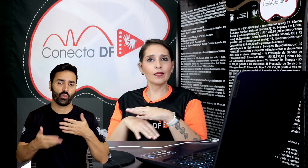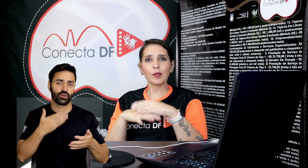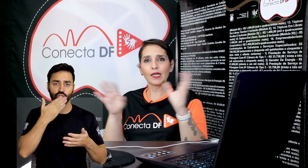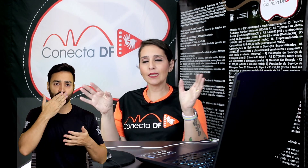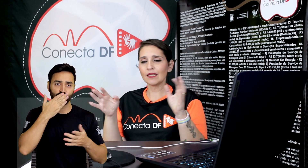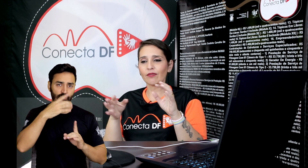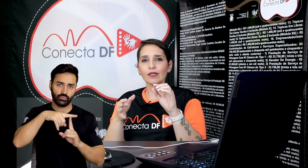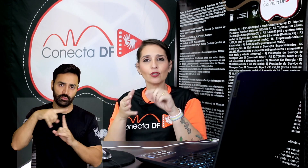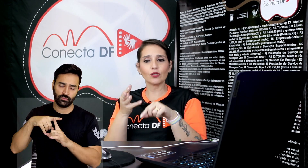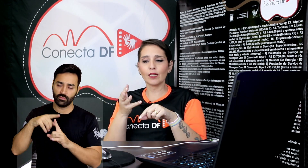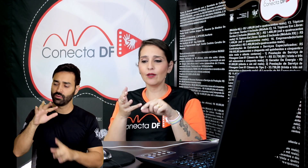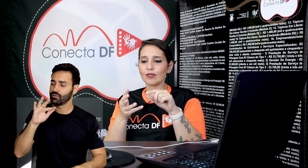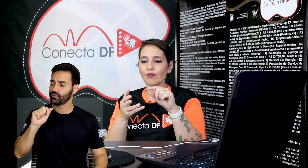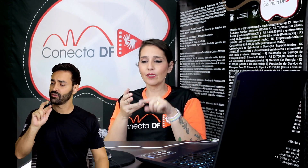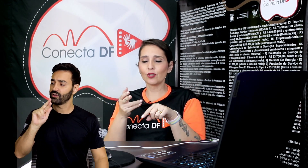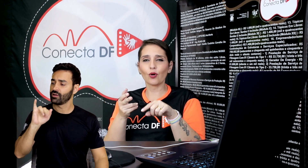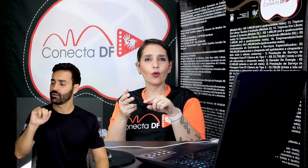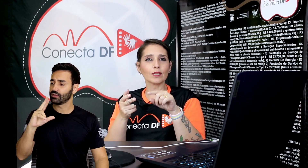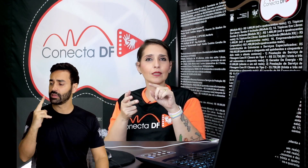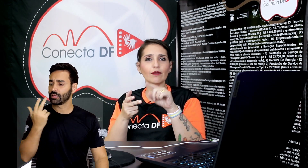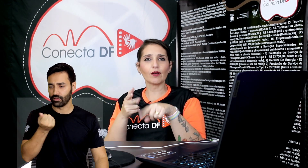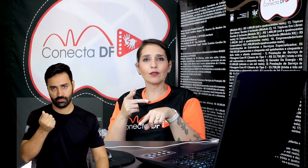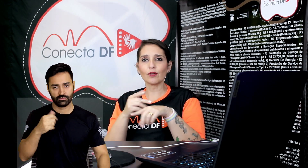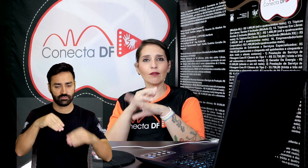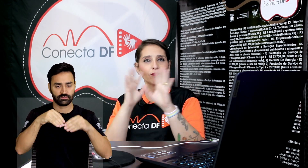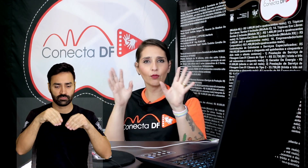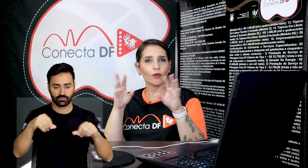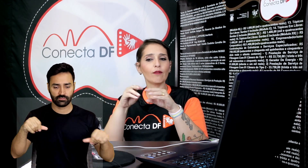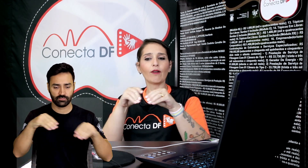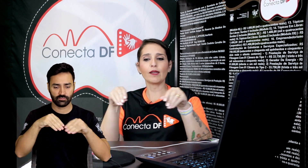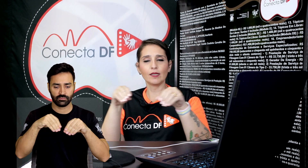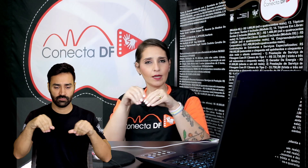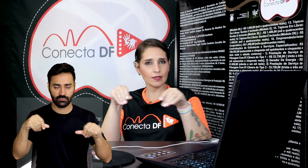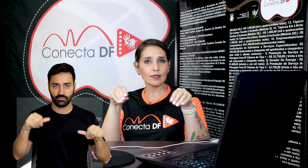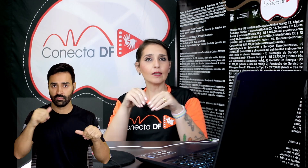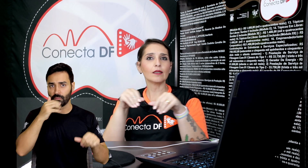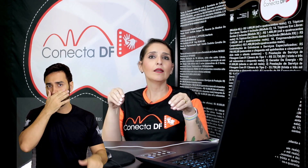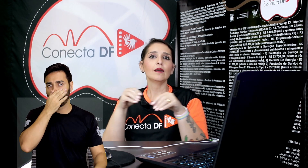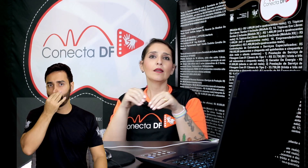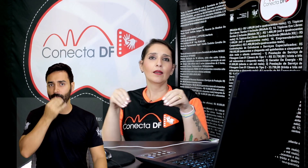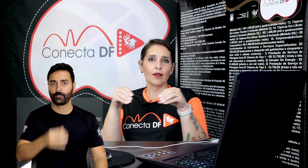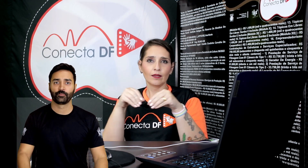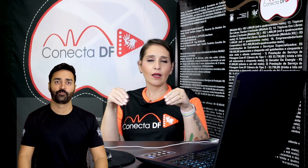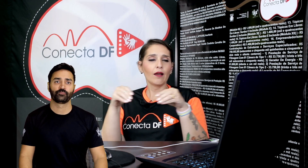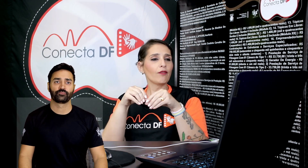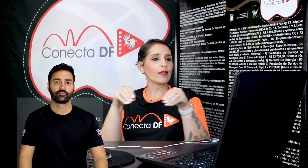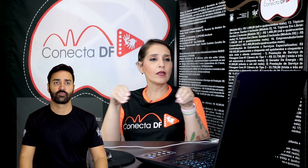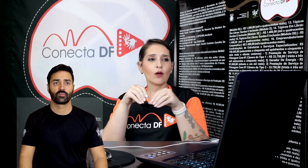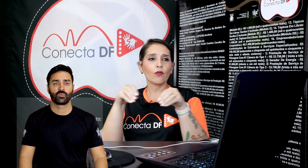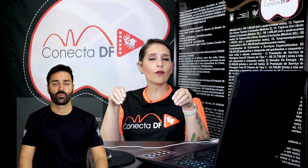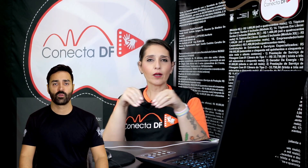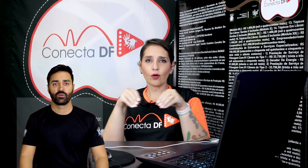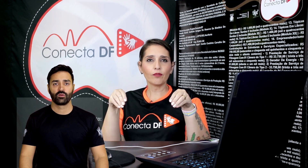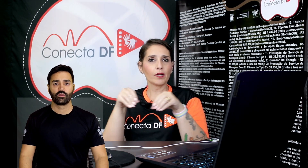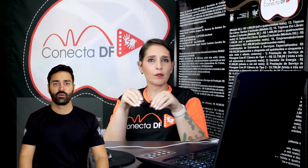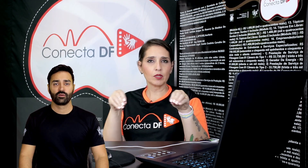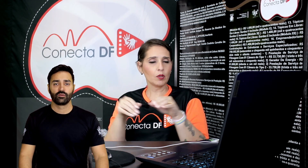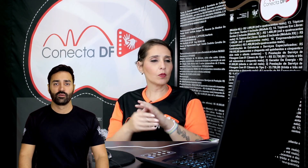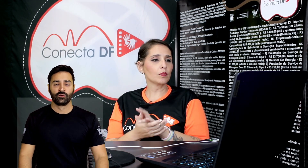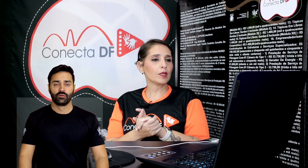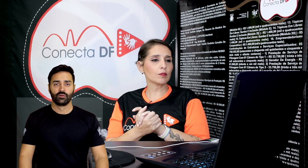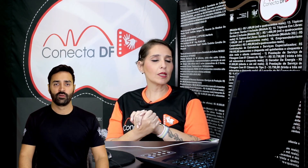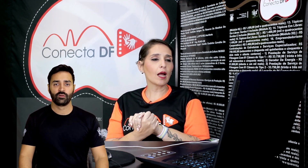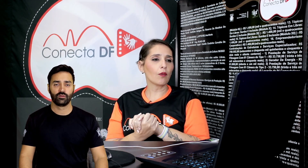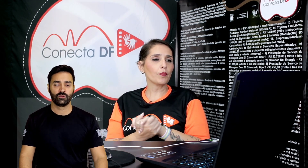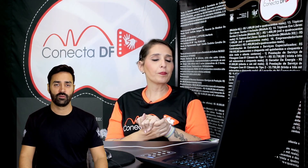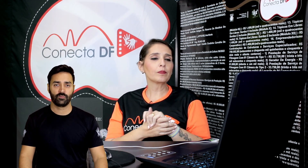farinha, independente se é farinha de trigo, se é farinha de rosca, se é farinha do que for. Farinha é assim, tá? Farinha ou farofa é a mesma